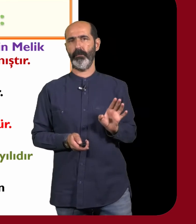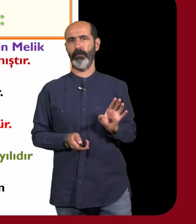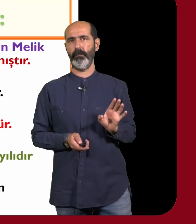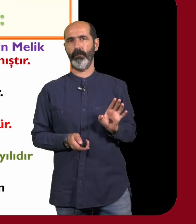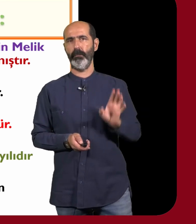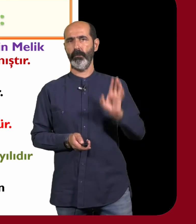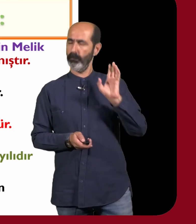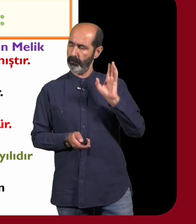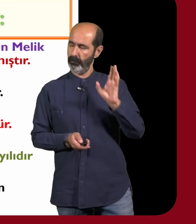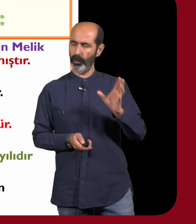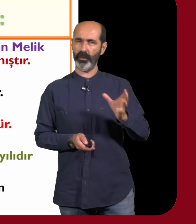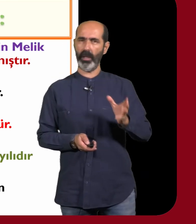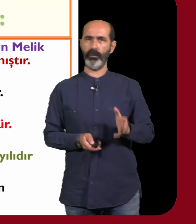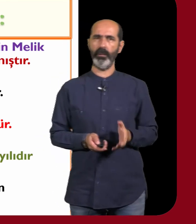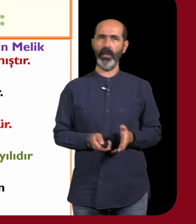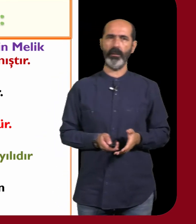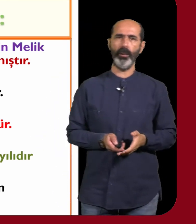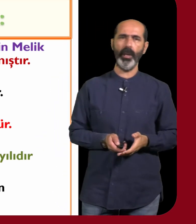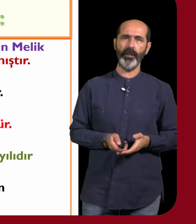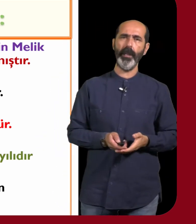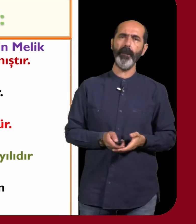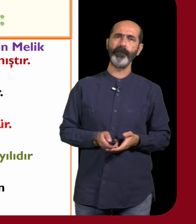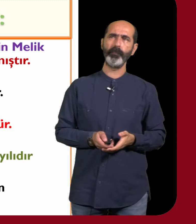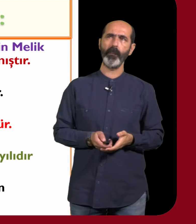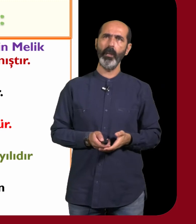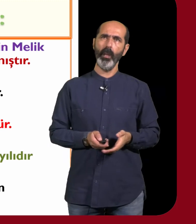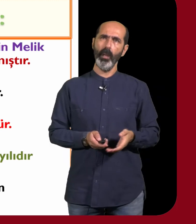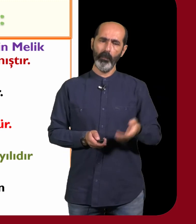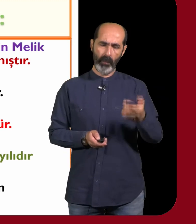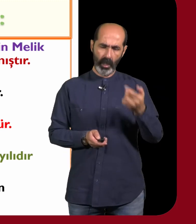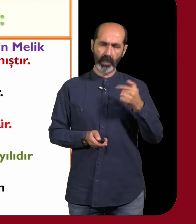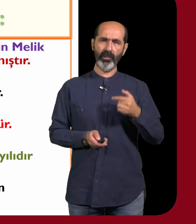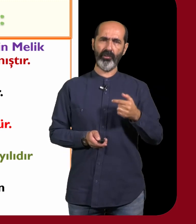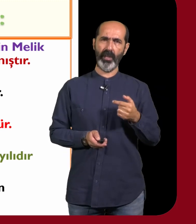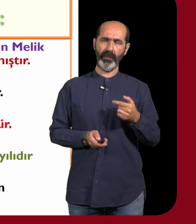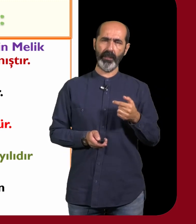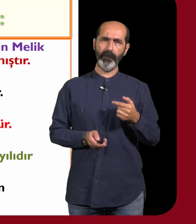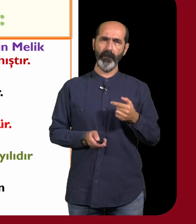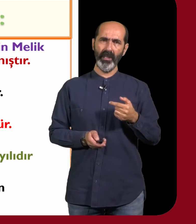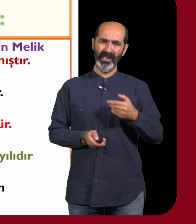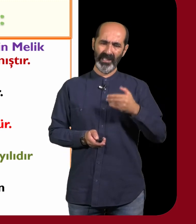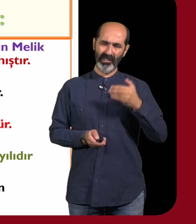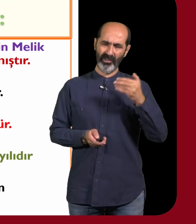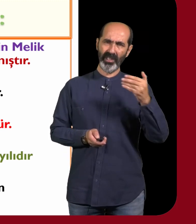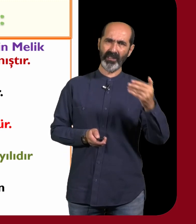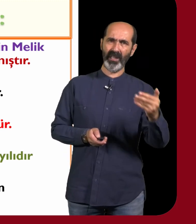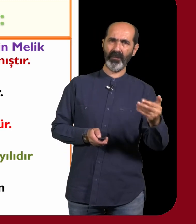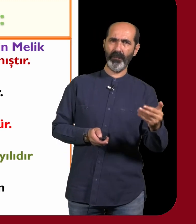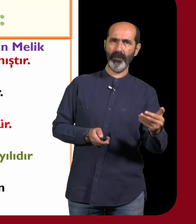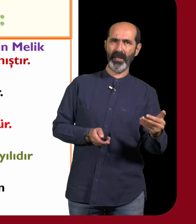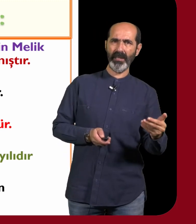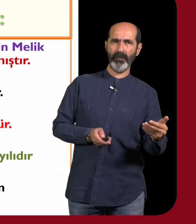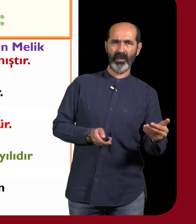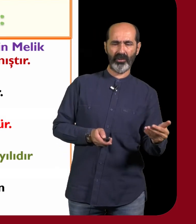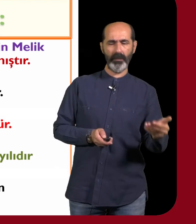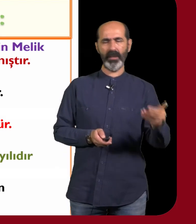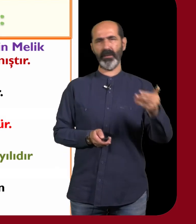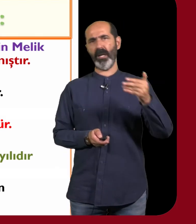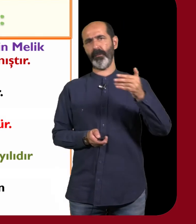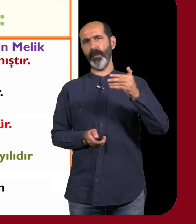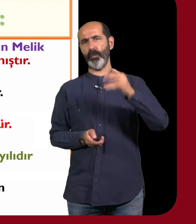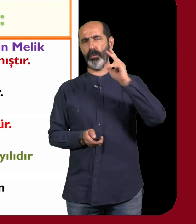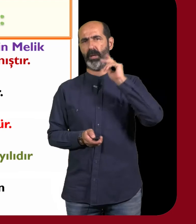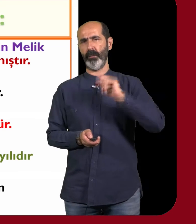tatlıdır Büyük Selçuklu Devleti döneminde de mali işlerde Hicri takvimden